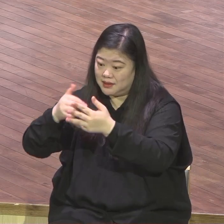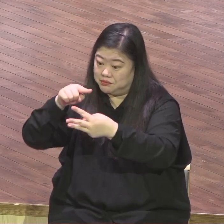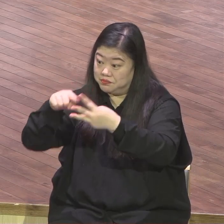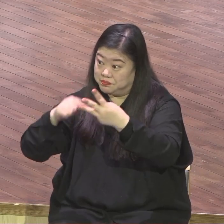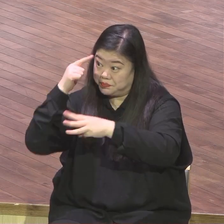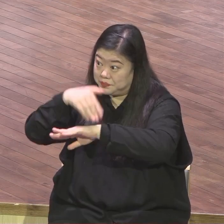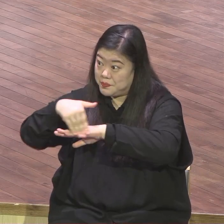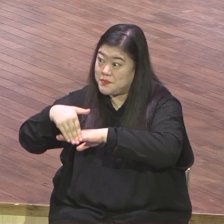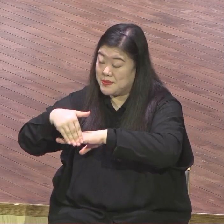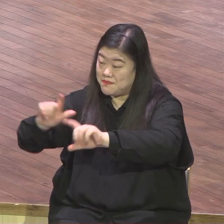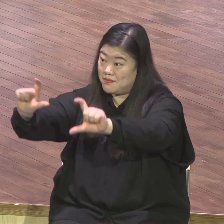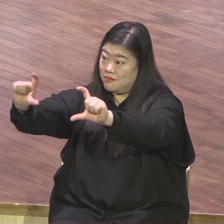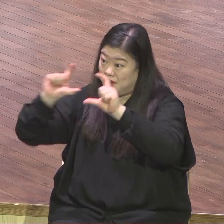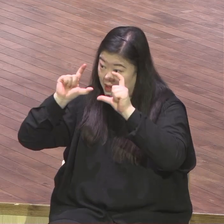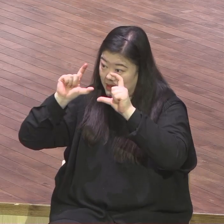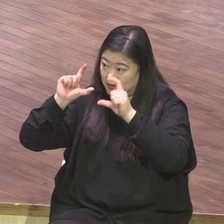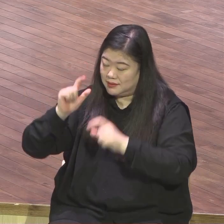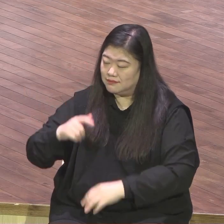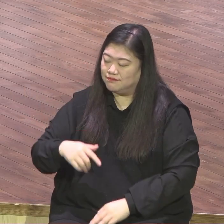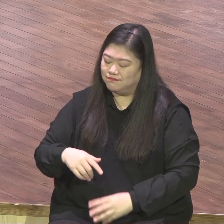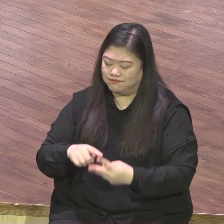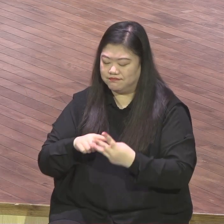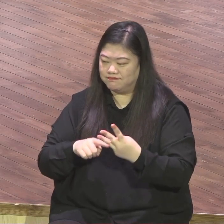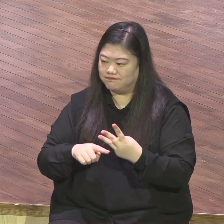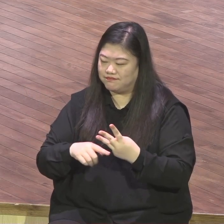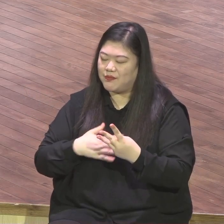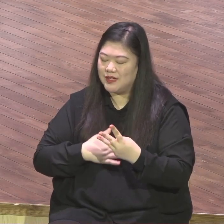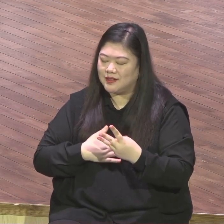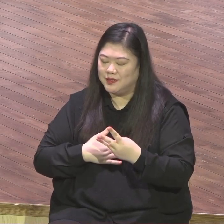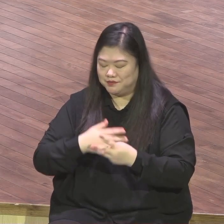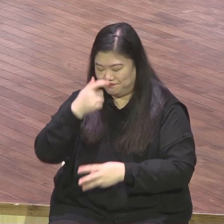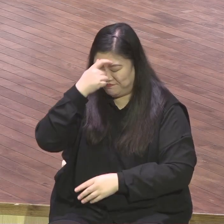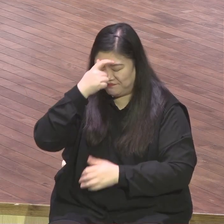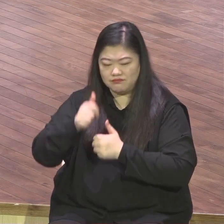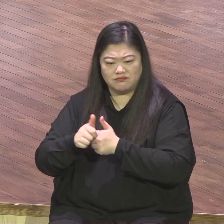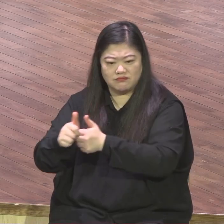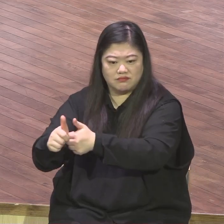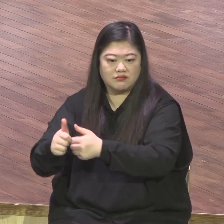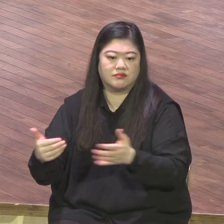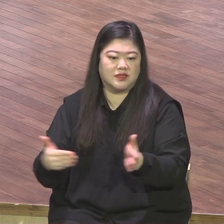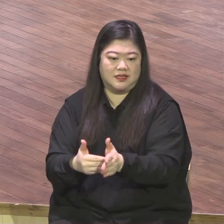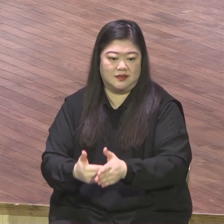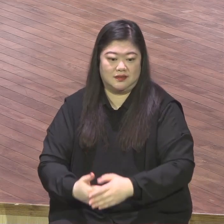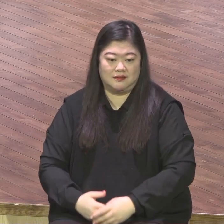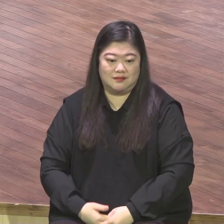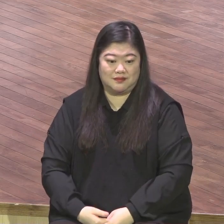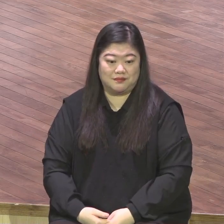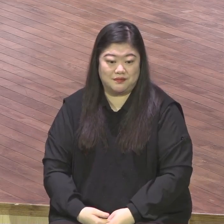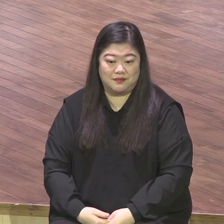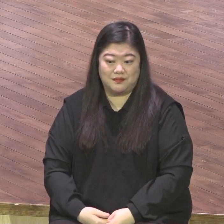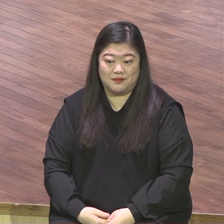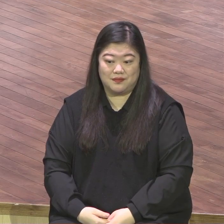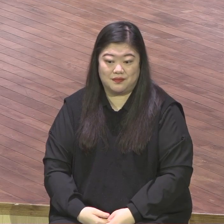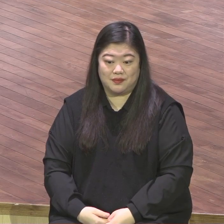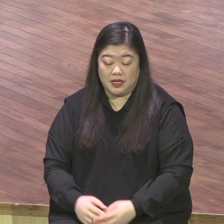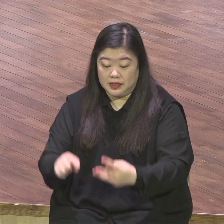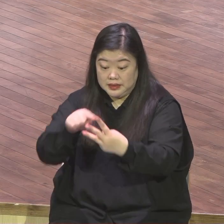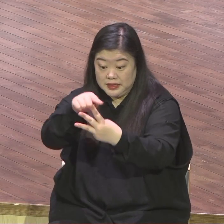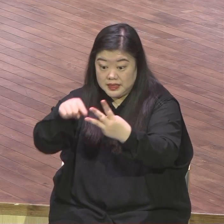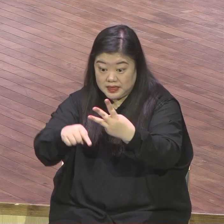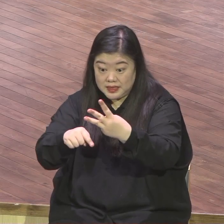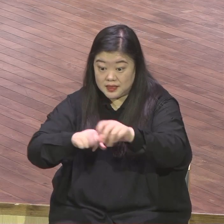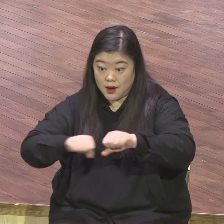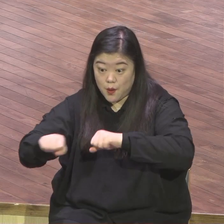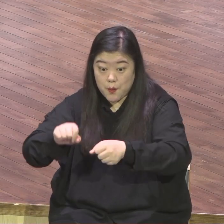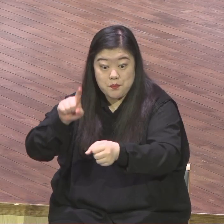이 세 가지 운동은요, 이 세 가지 운동 영적 흐름 속에 스타트만 운동의 3일조, 이